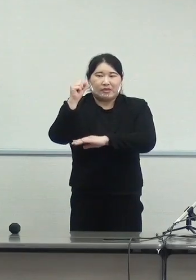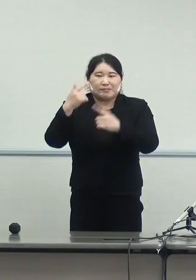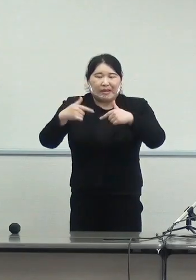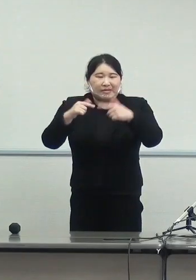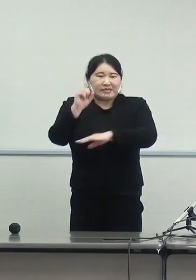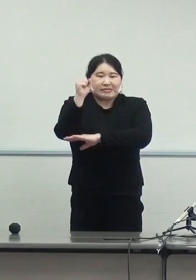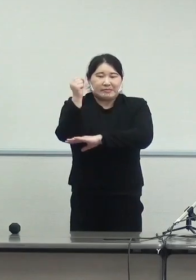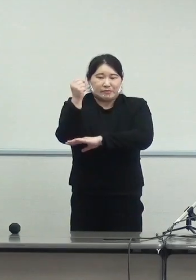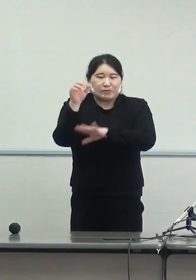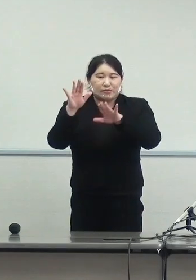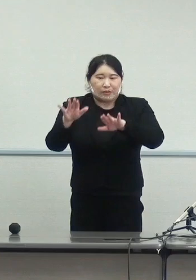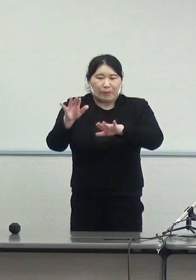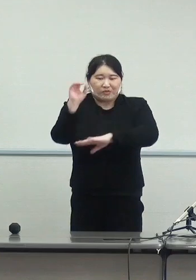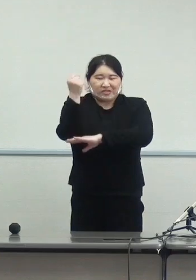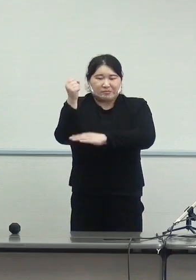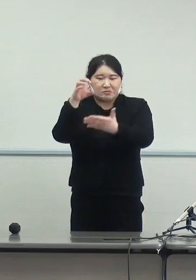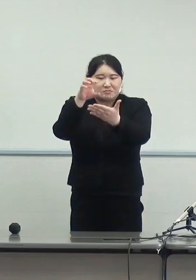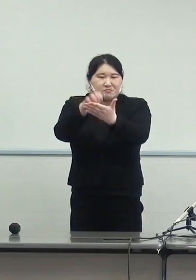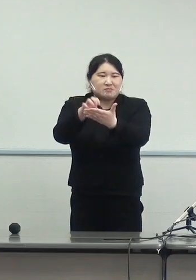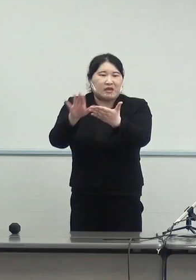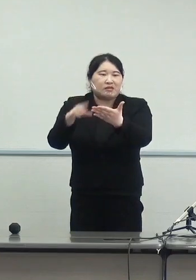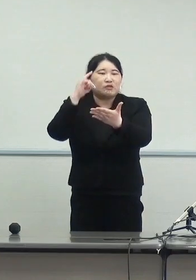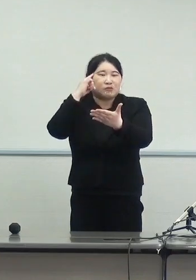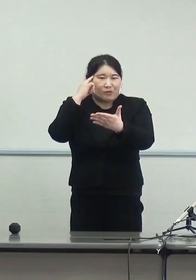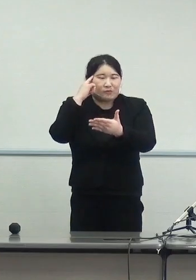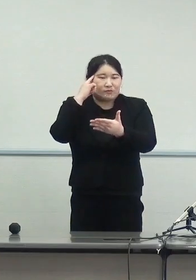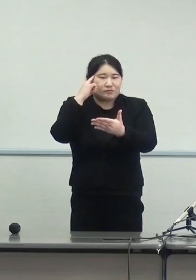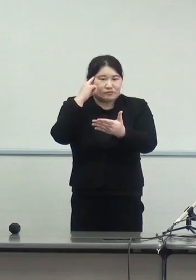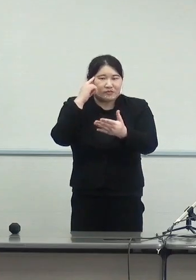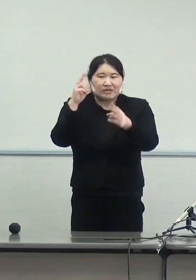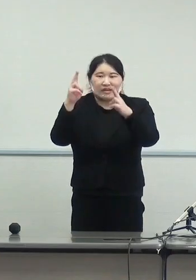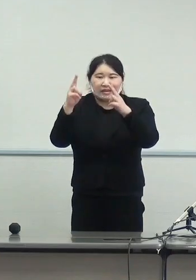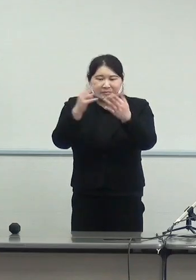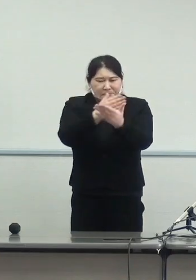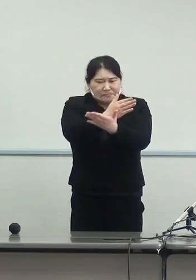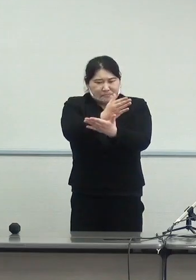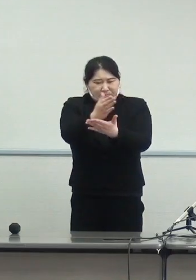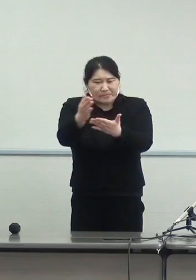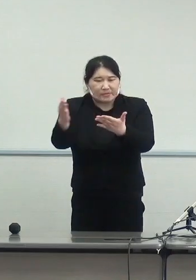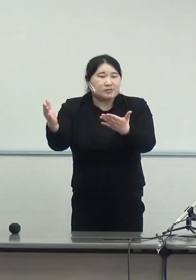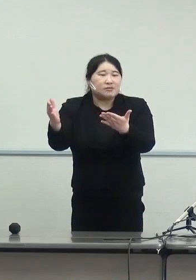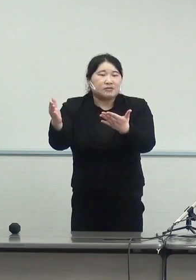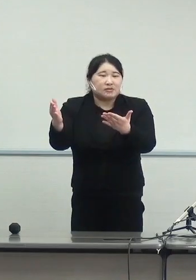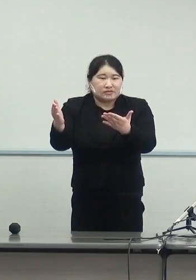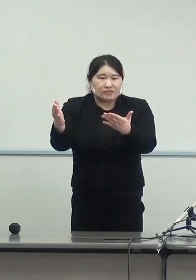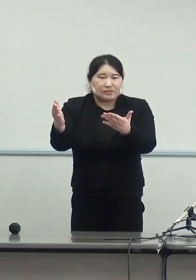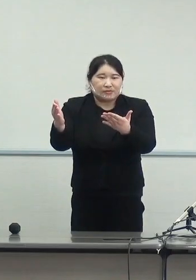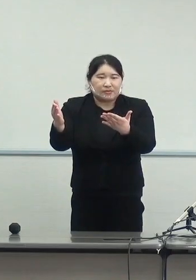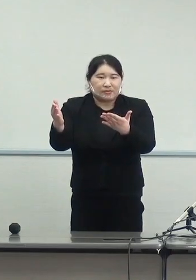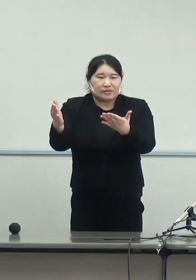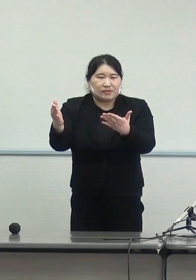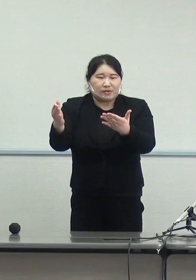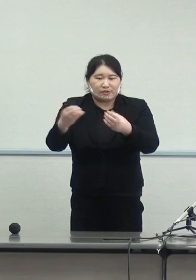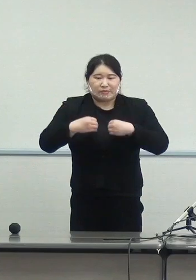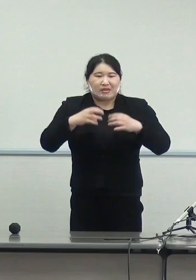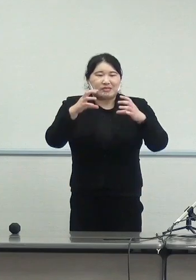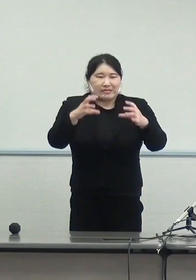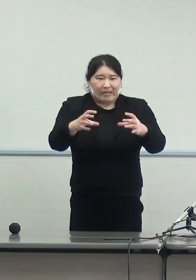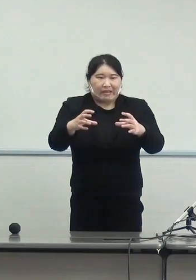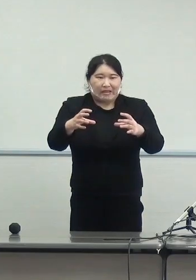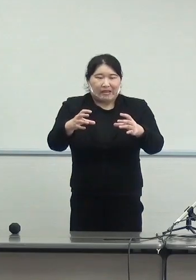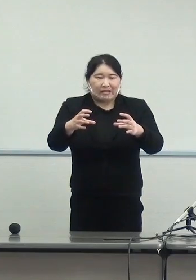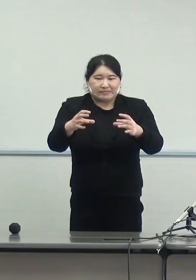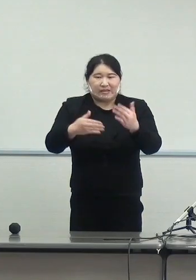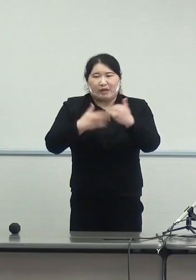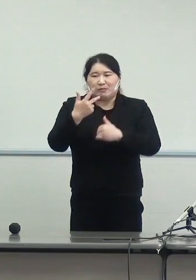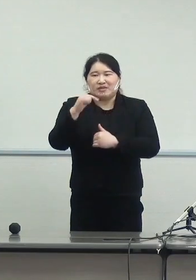面だったと思いますが、そのような、いろんな業態がいろんな形でのクラスターというのが発生しているという報道、これ全国でもありましたが、